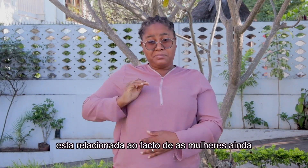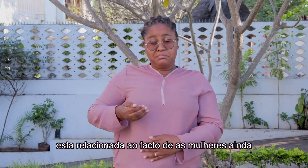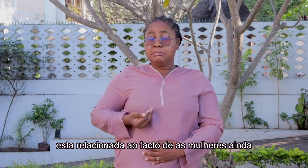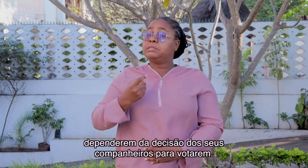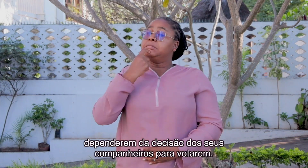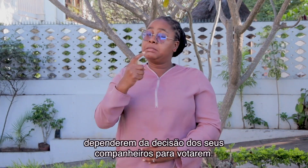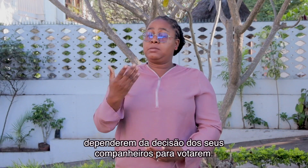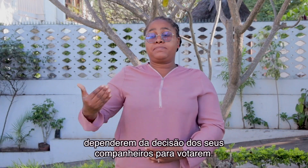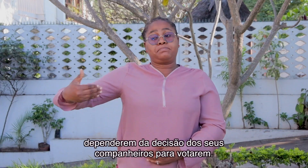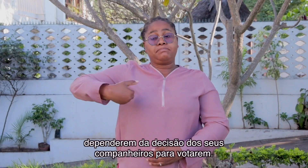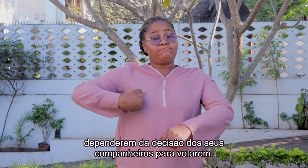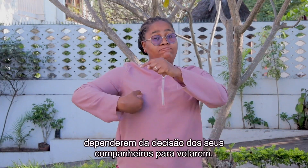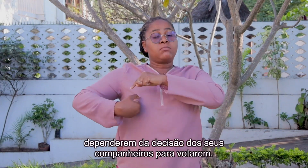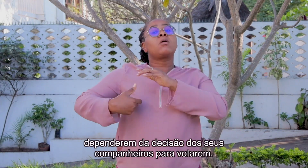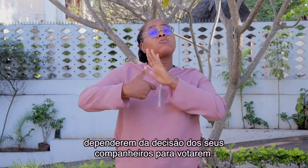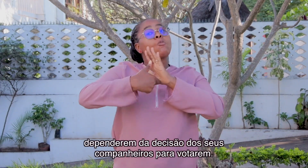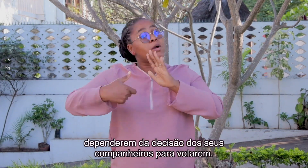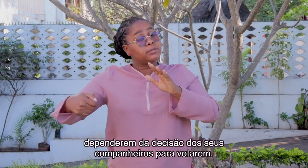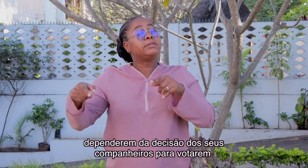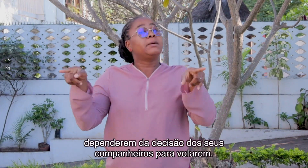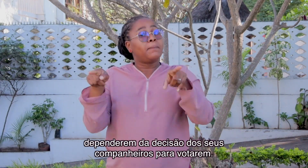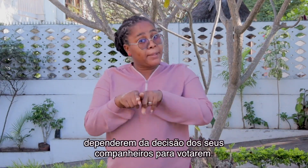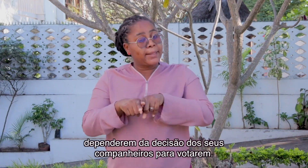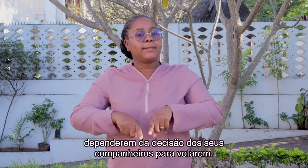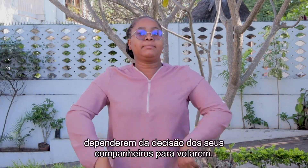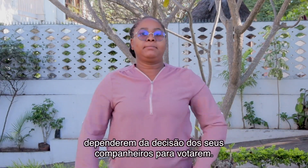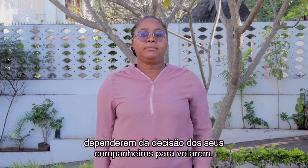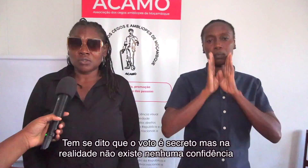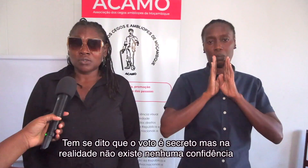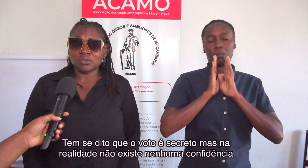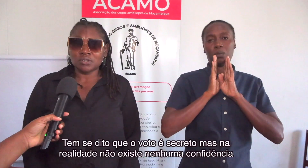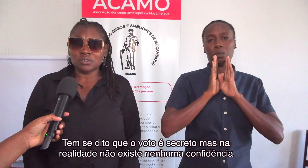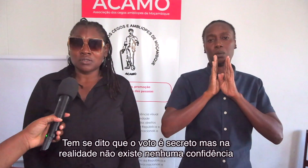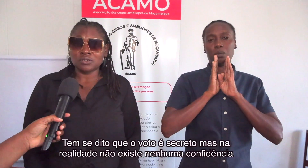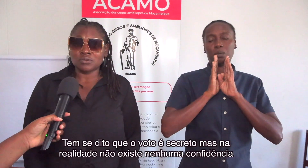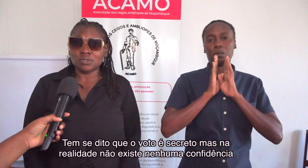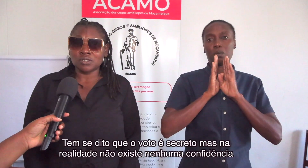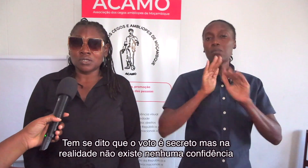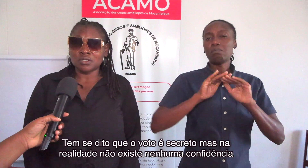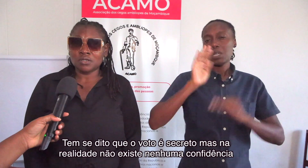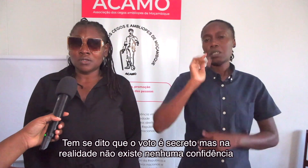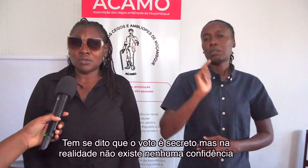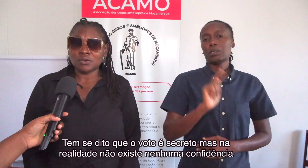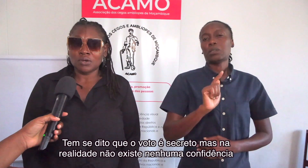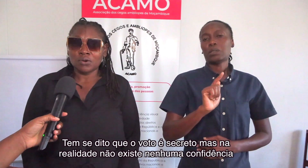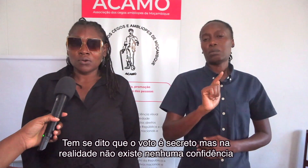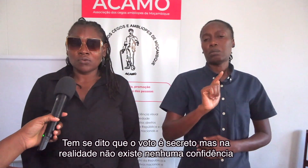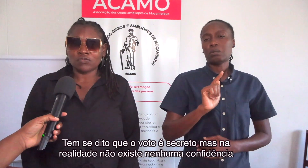mulheres ainda dependerem da decisão dos seus companheiros para votarem. tem-se dito que o